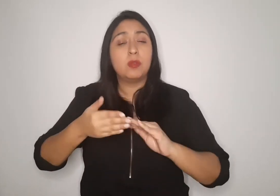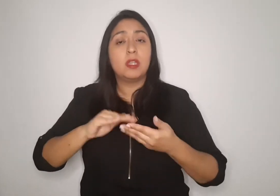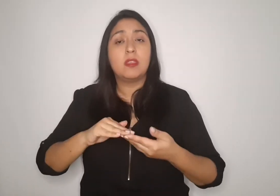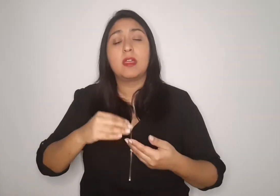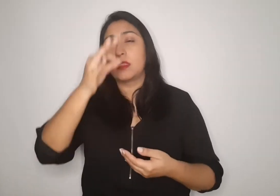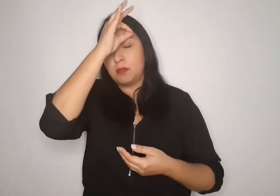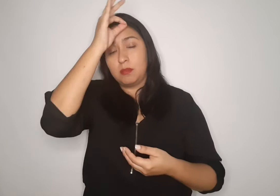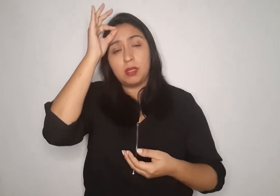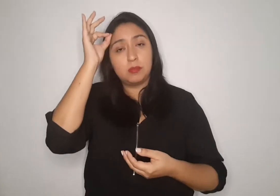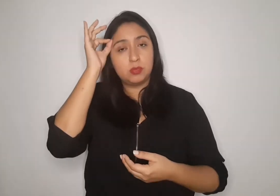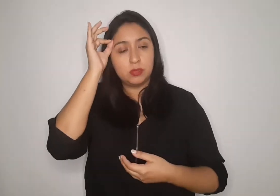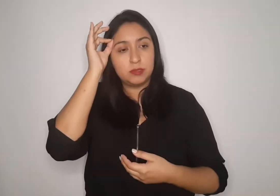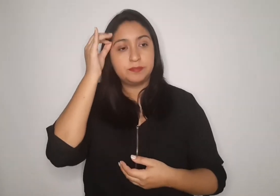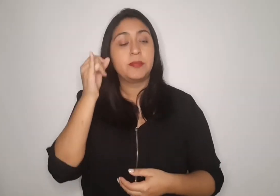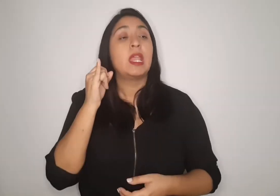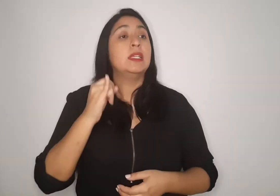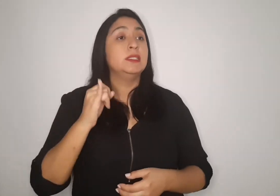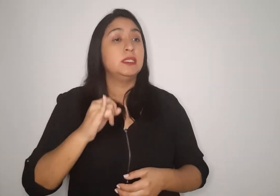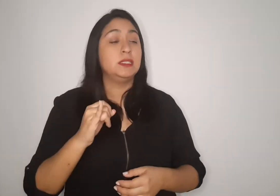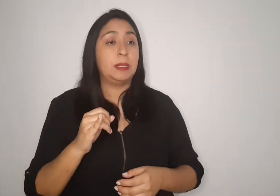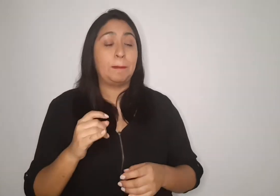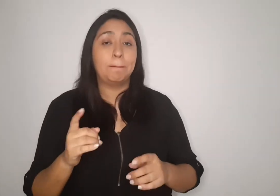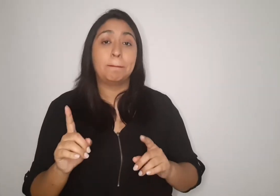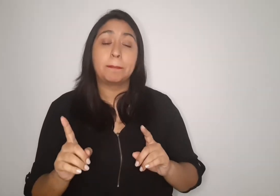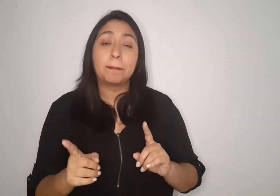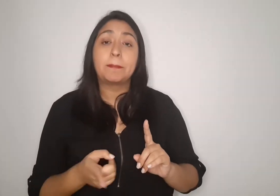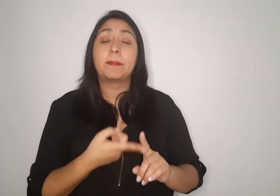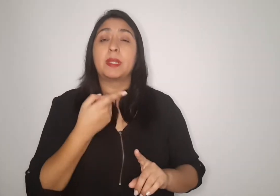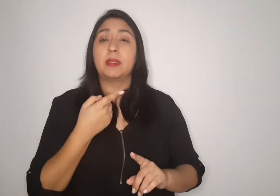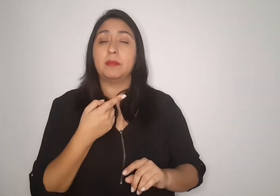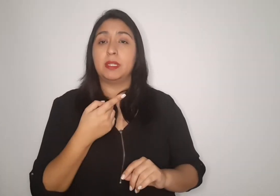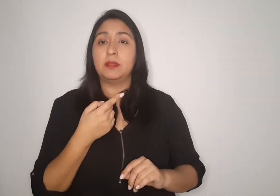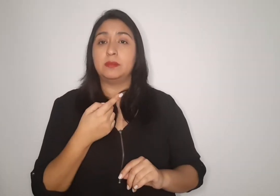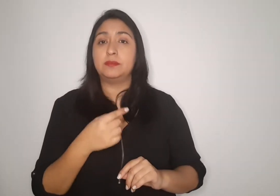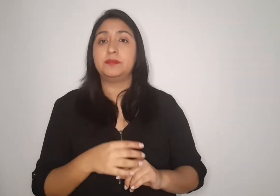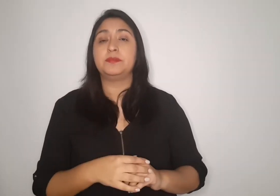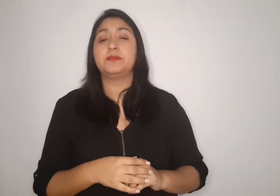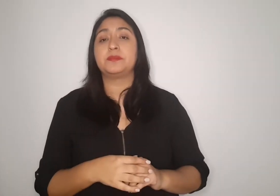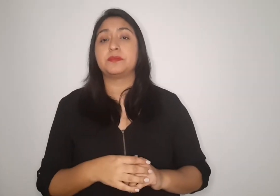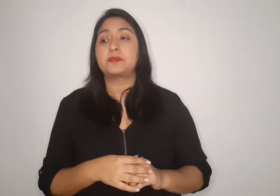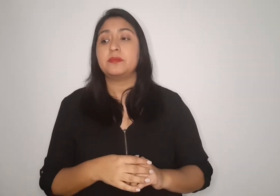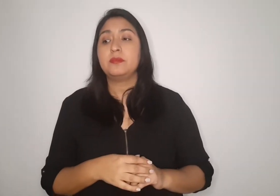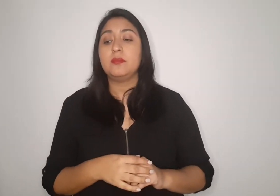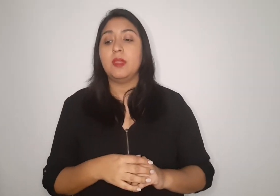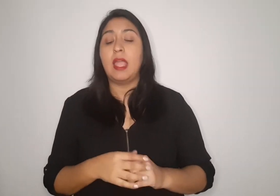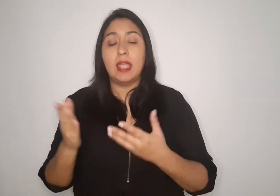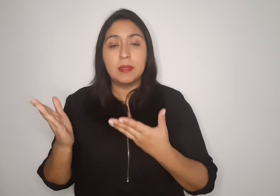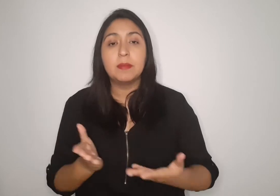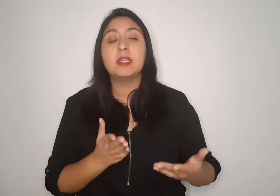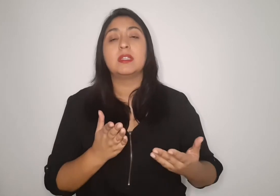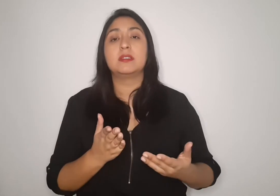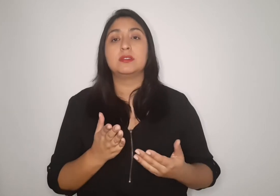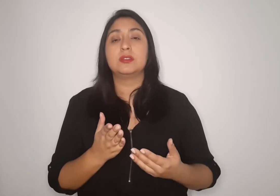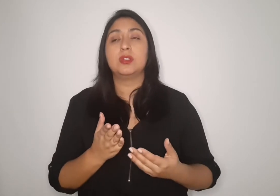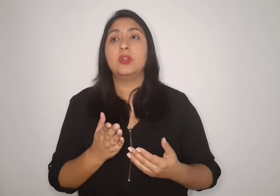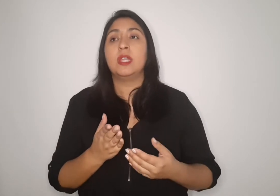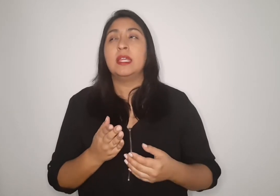todo, la invitación me negué algunas veces, en el inicio me negué algunas veces porque es extraño